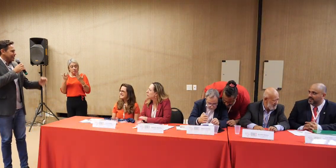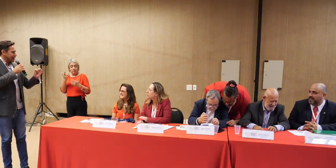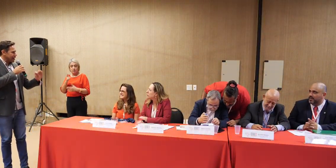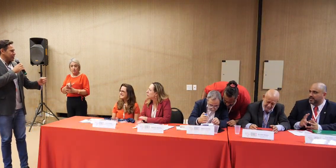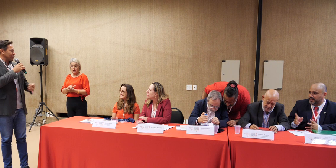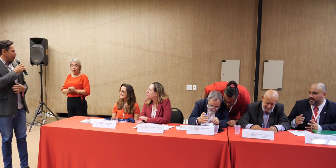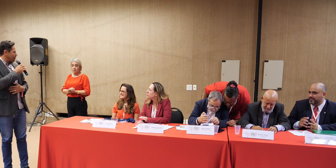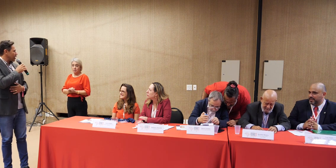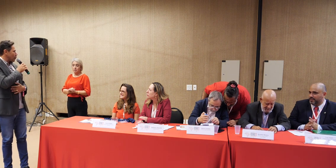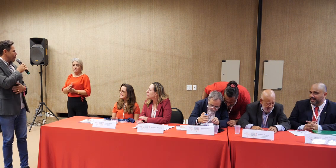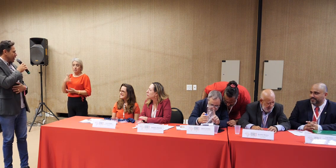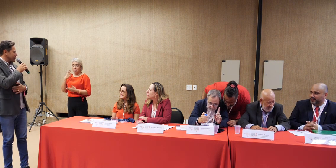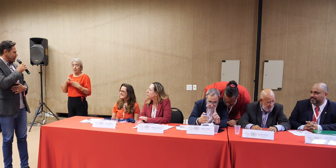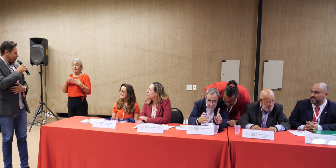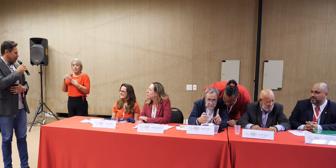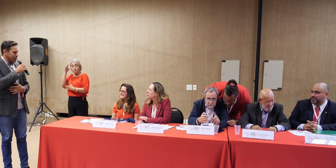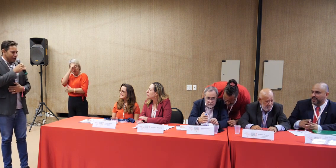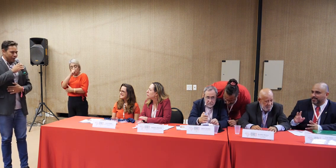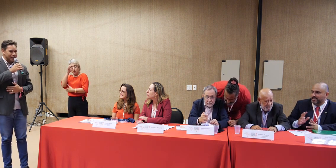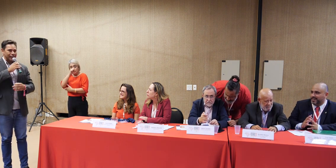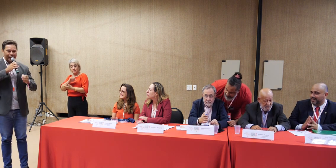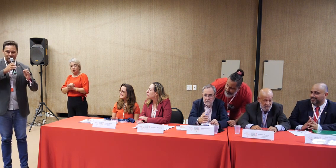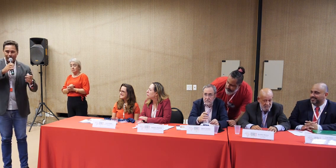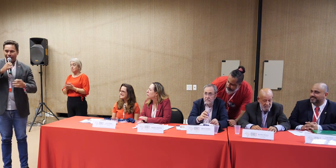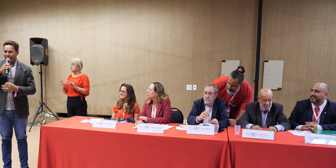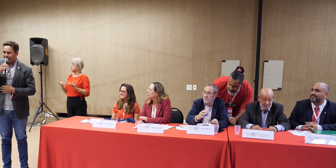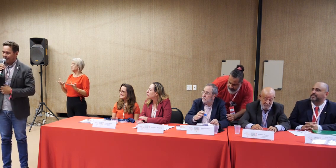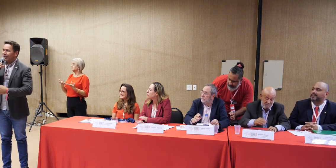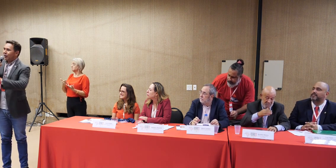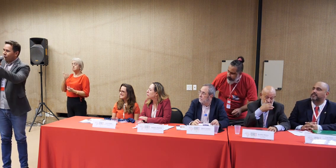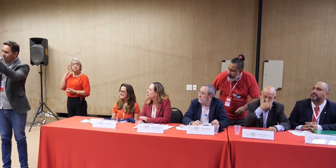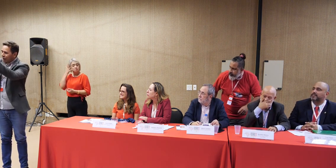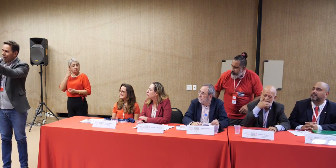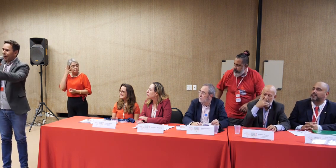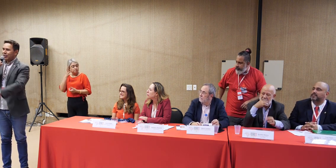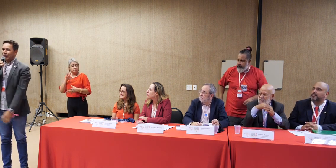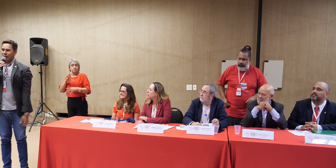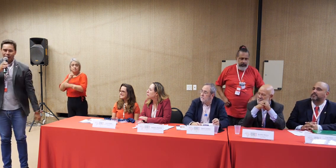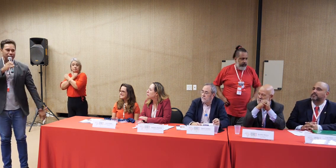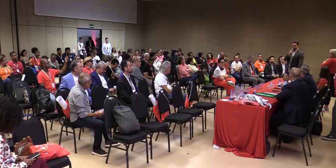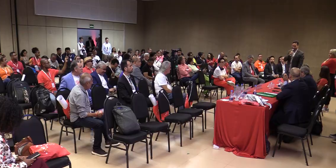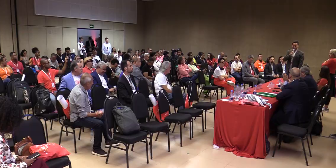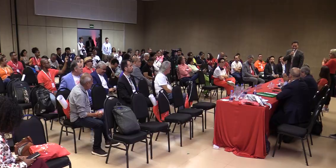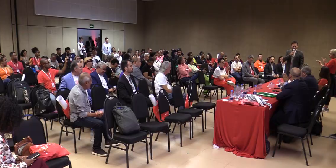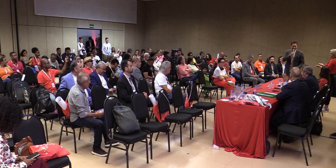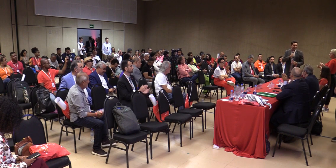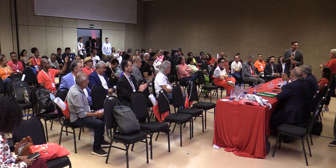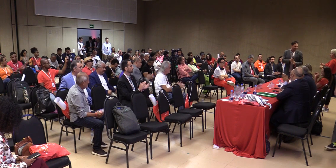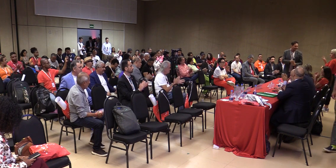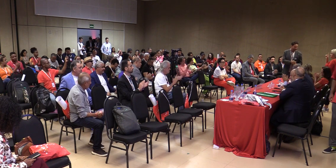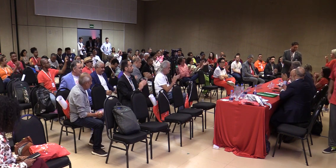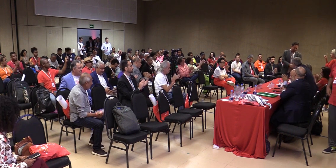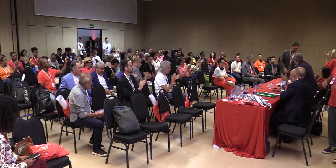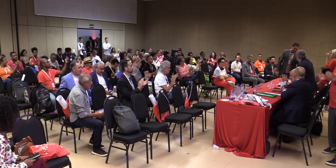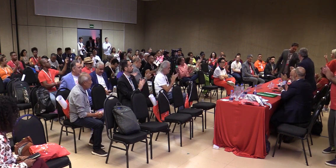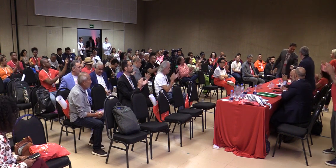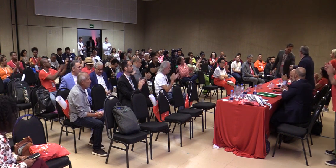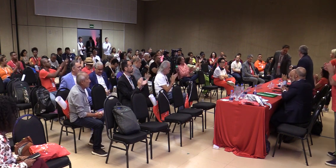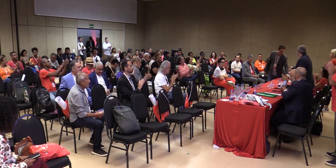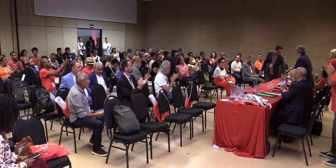Foi um excelente, eu vou levar como aprendizado. Foi uma excelente palestra. Um forte abraço para todos e fiquem com Deus.